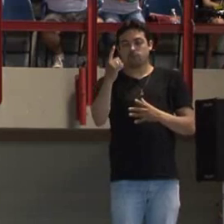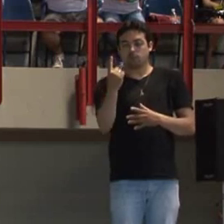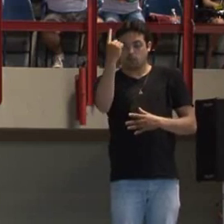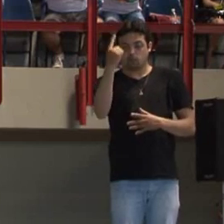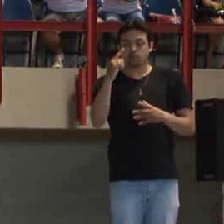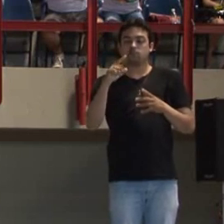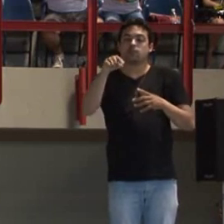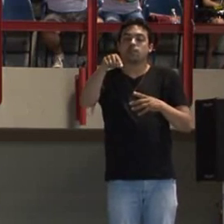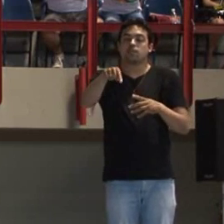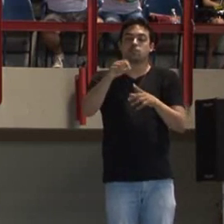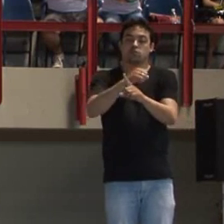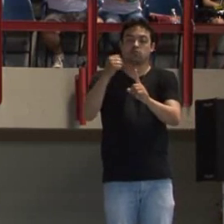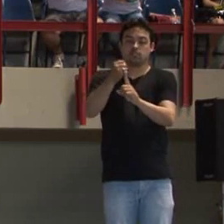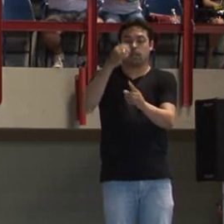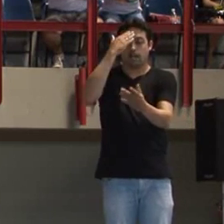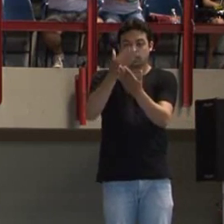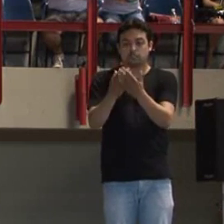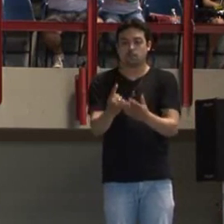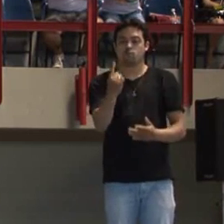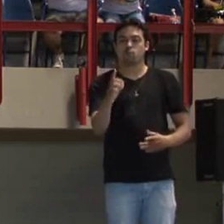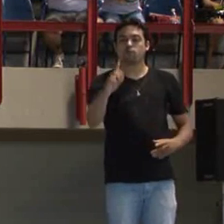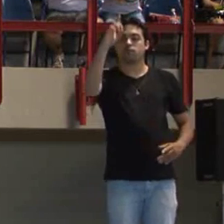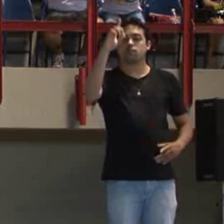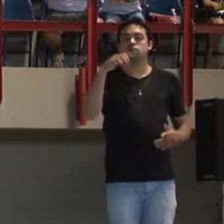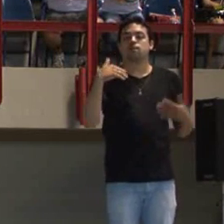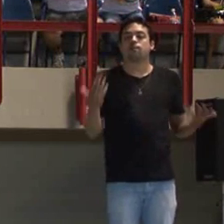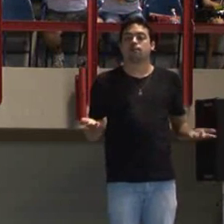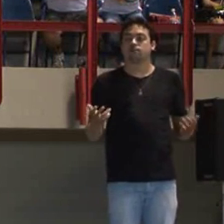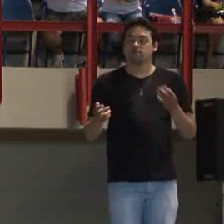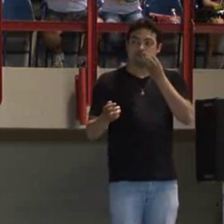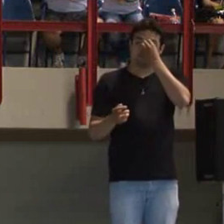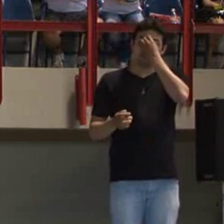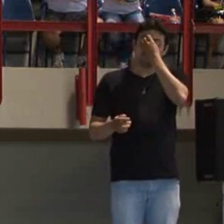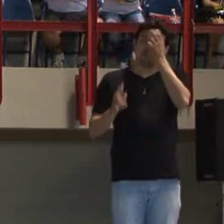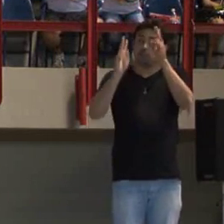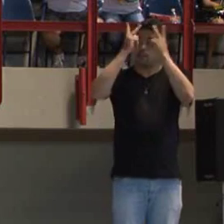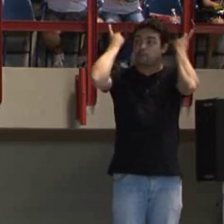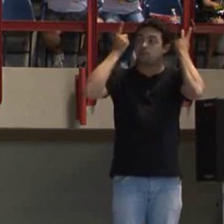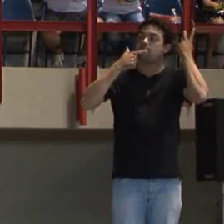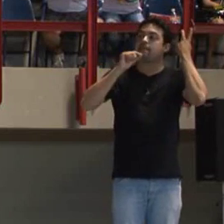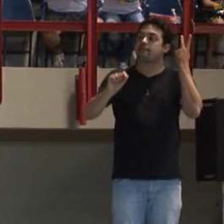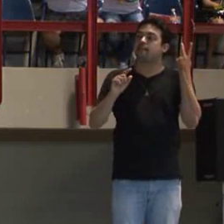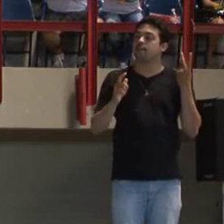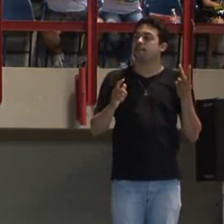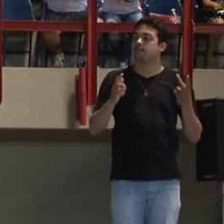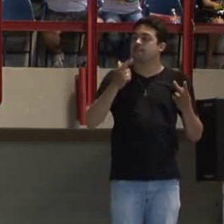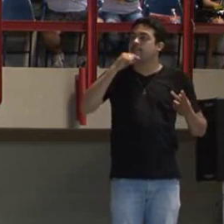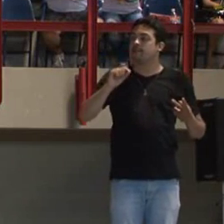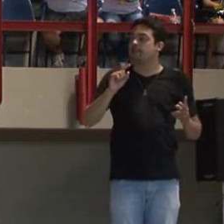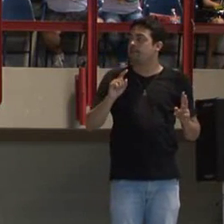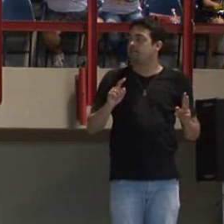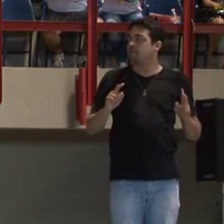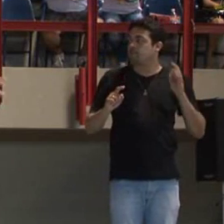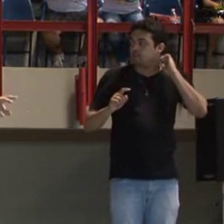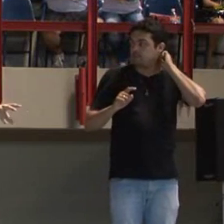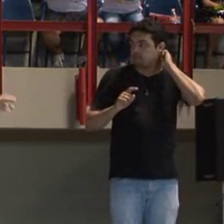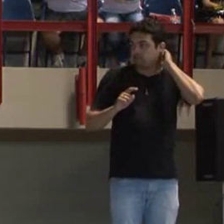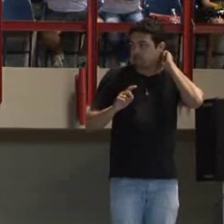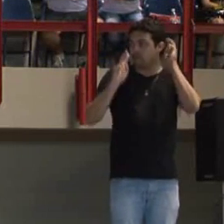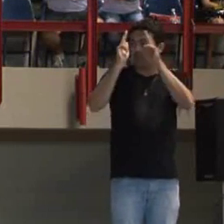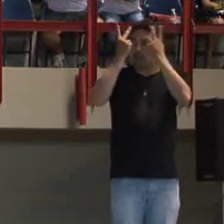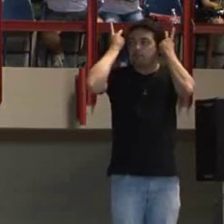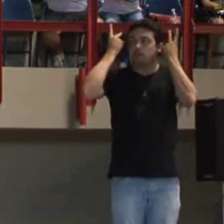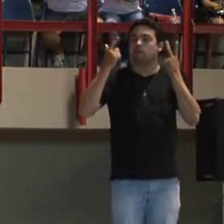Quem é a sociedade que acreditava que bastava um Deus, jovem? Quem são os hebreus? Adivinha quem é os?